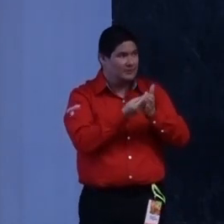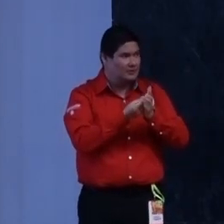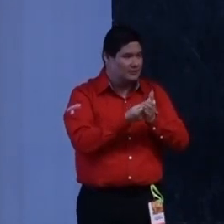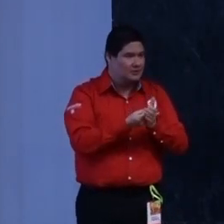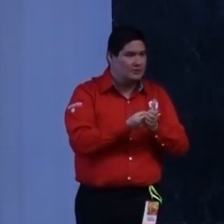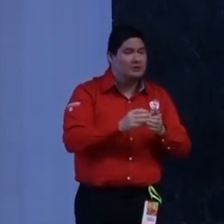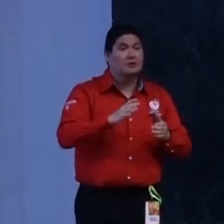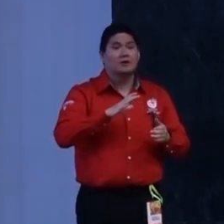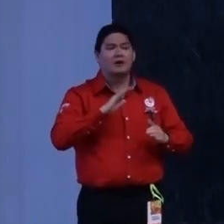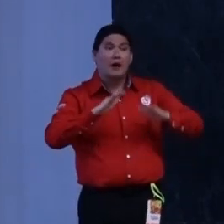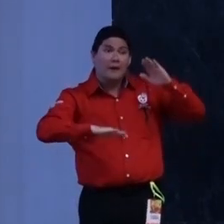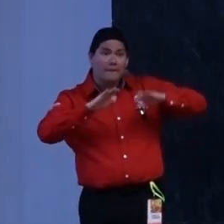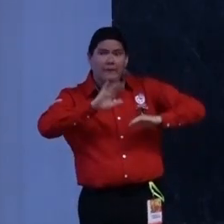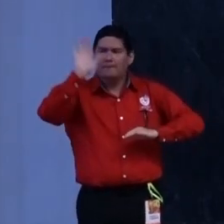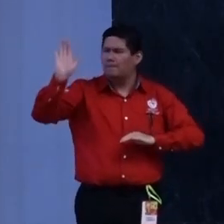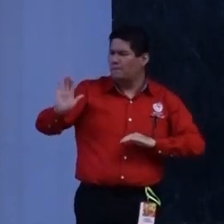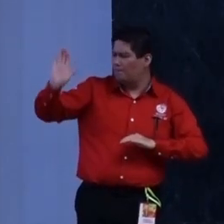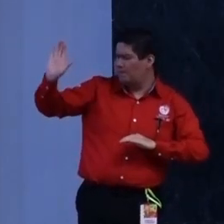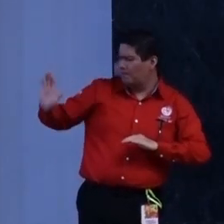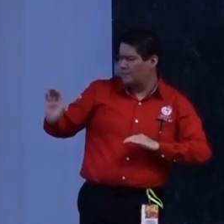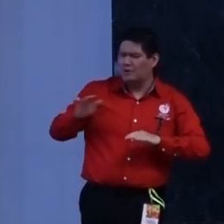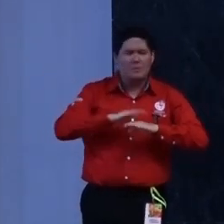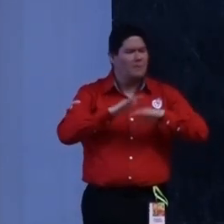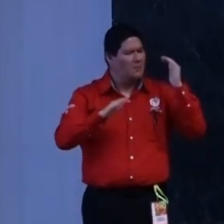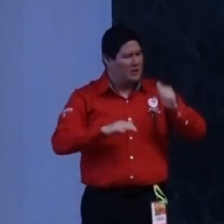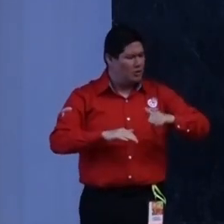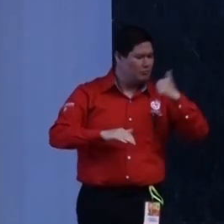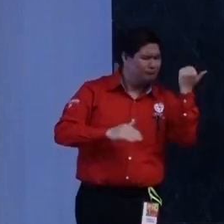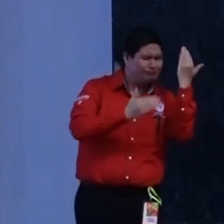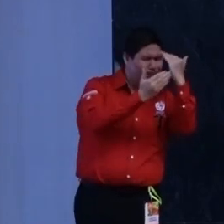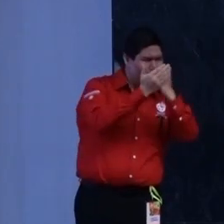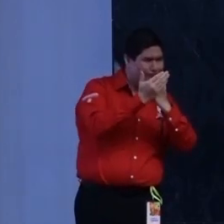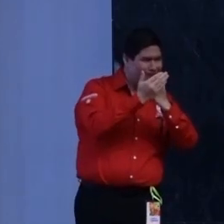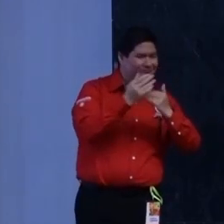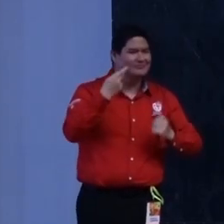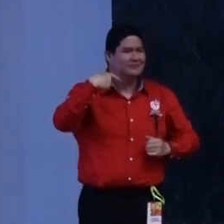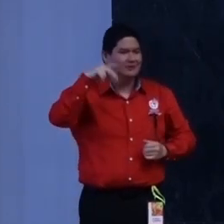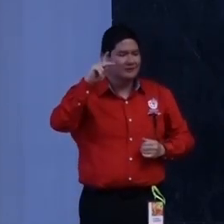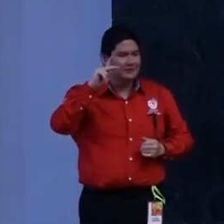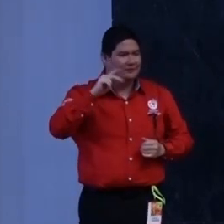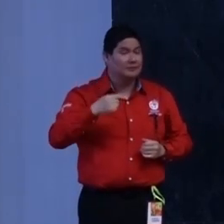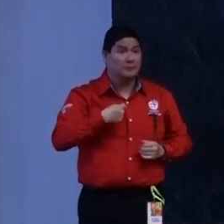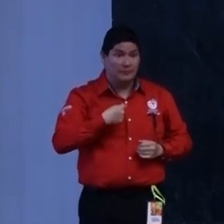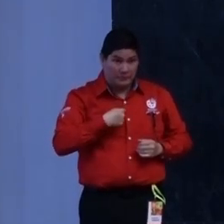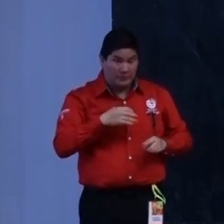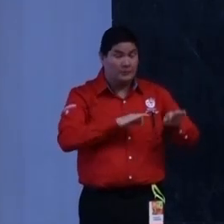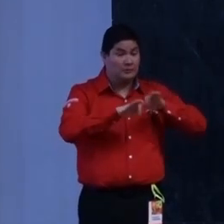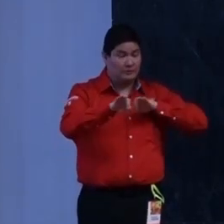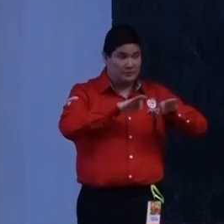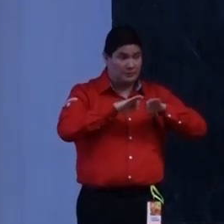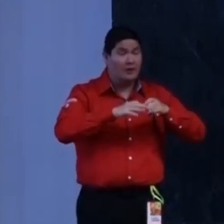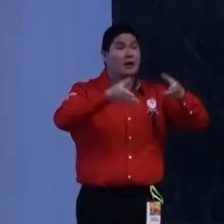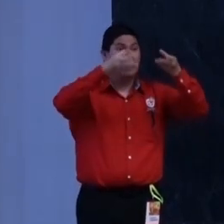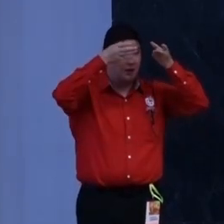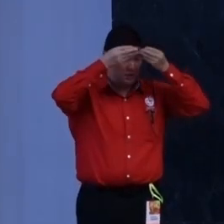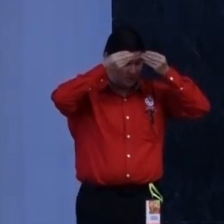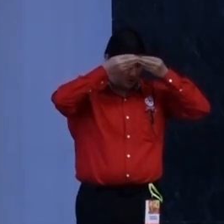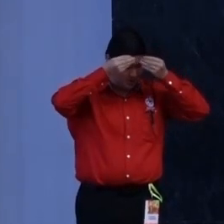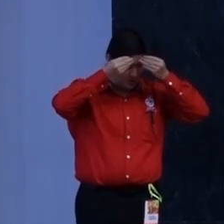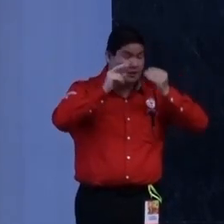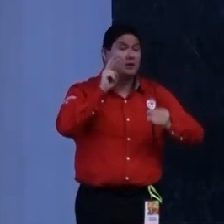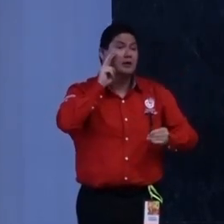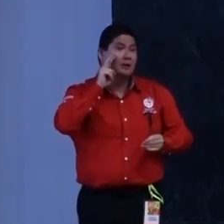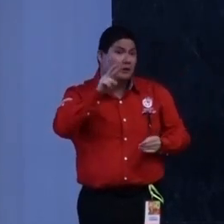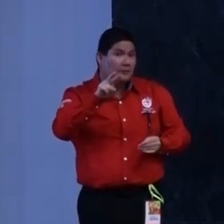parecen más, hay otras que se parecen menos, como tú dices, pero mi tarea es aprender a